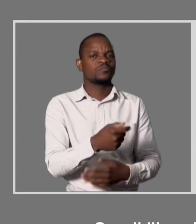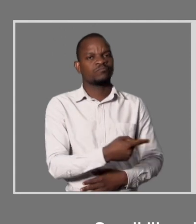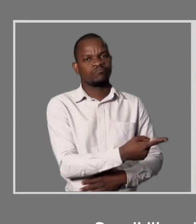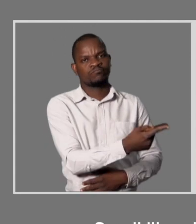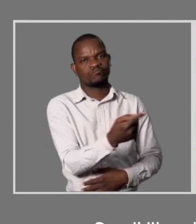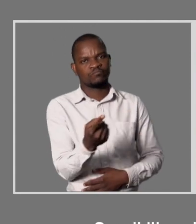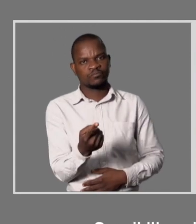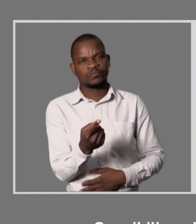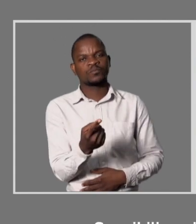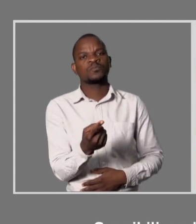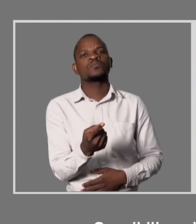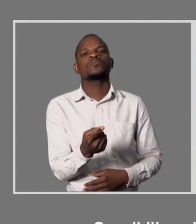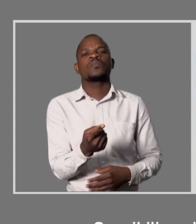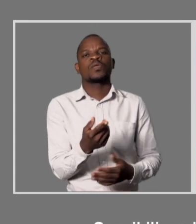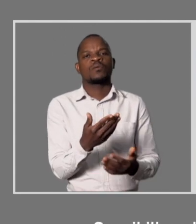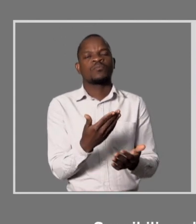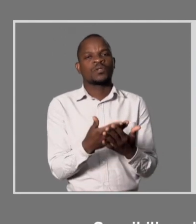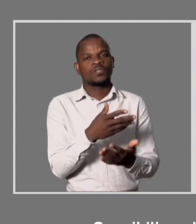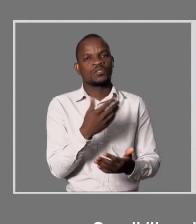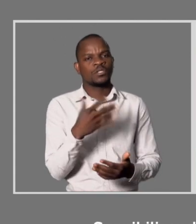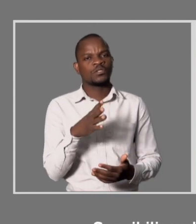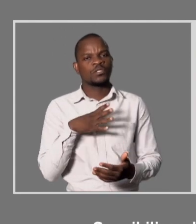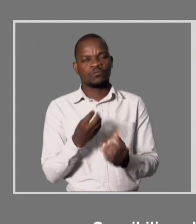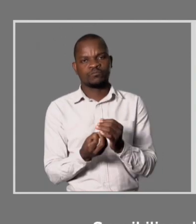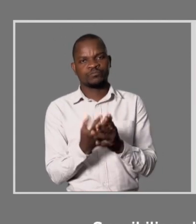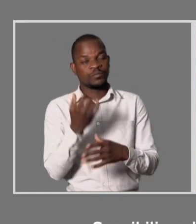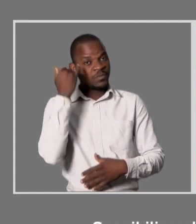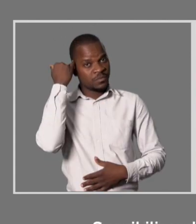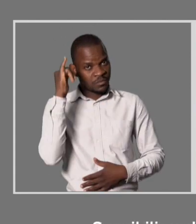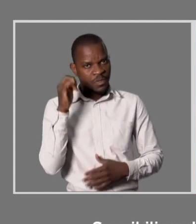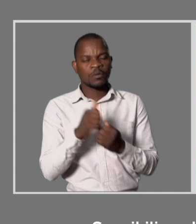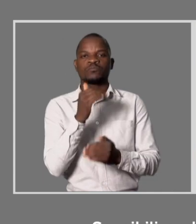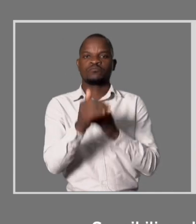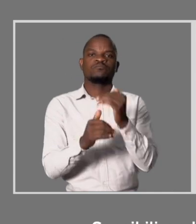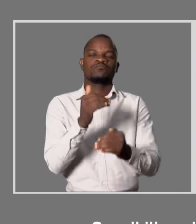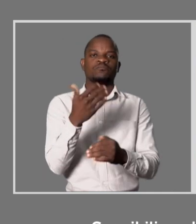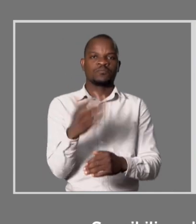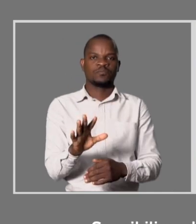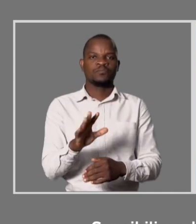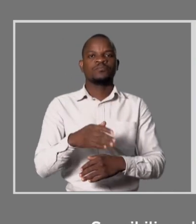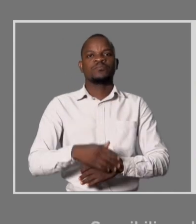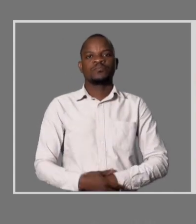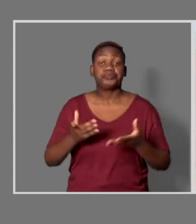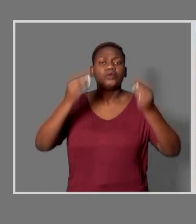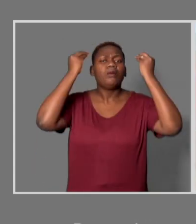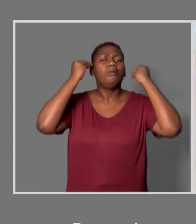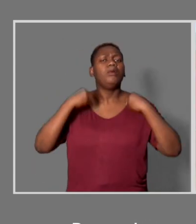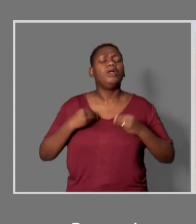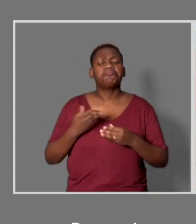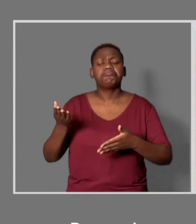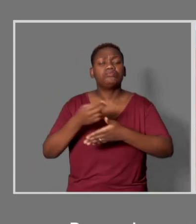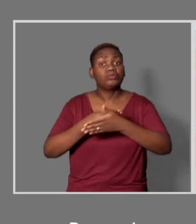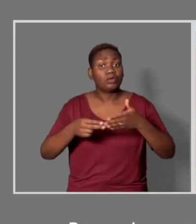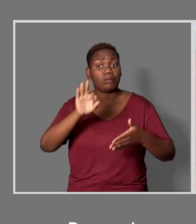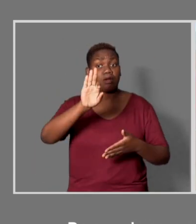iniciativa, porque de certeza que isto já está a acontecer, mas esta causa. De acordo